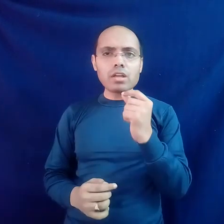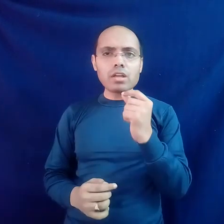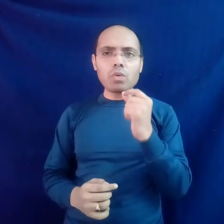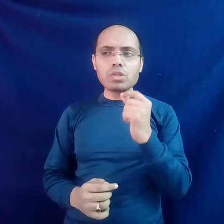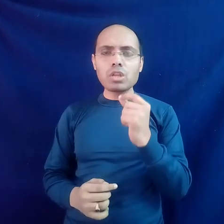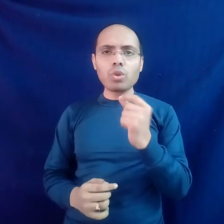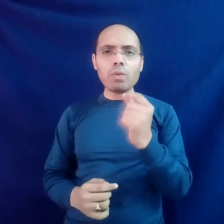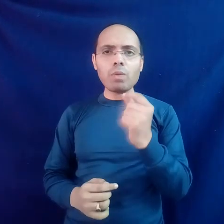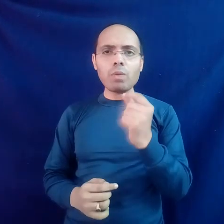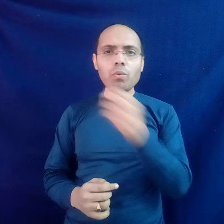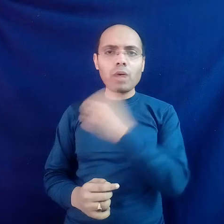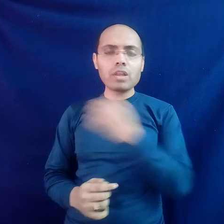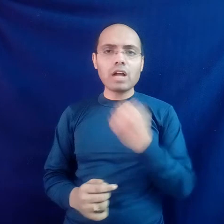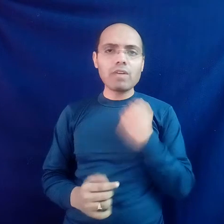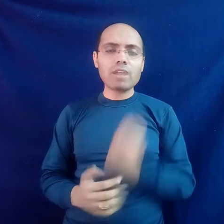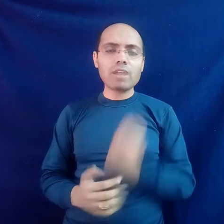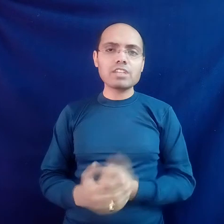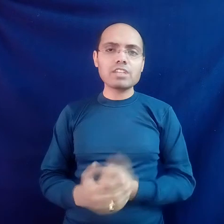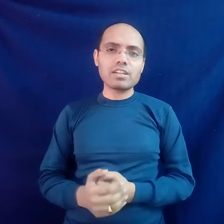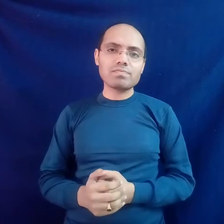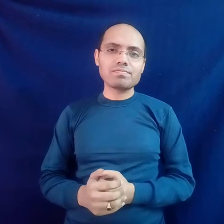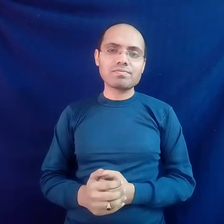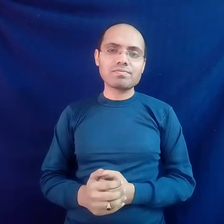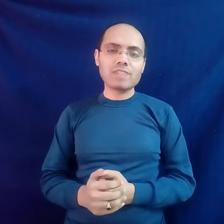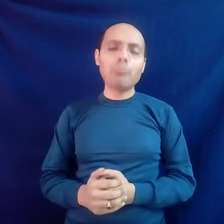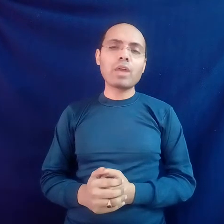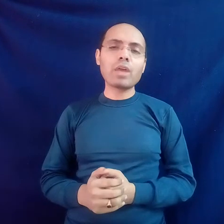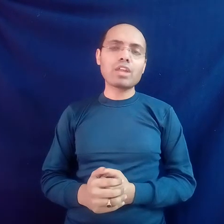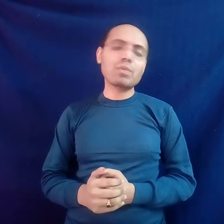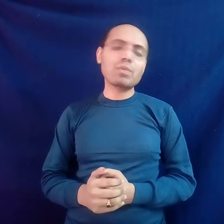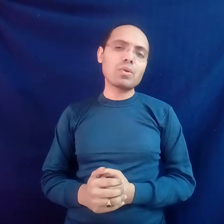के कुछ हिस्सों में वो वहाँ से यहाँ ट्रैवल कर जाएगी, आपको एहसास भी नहीं होगा।